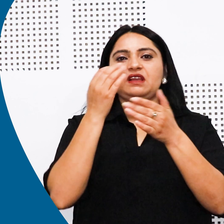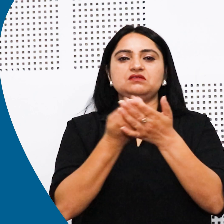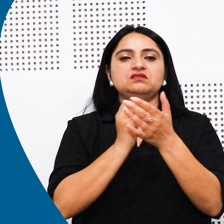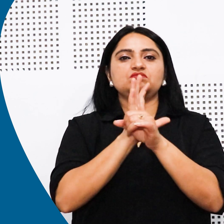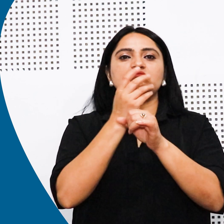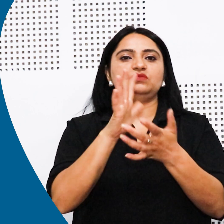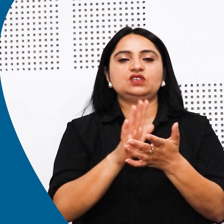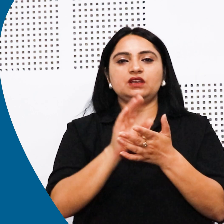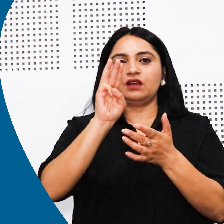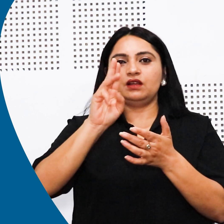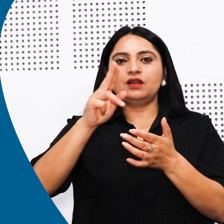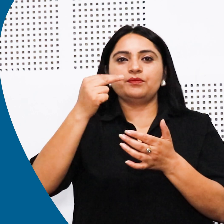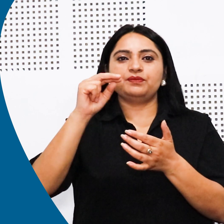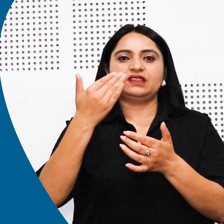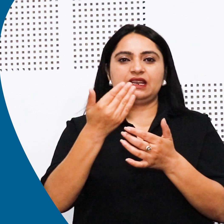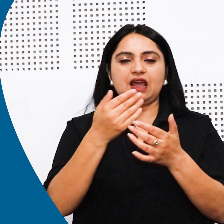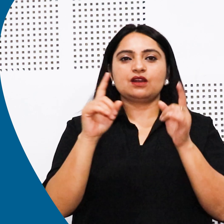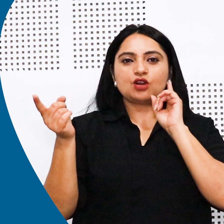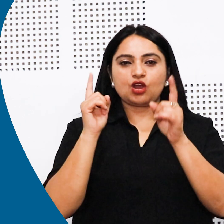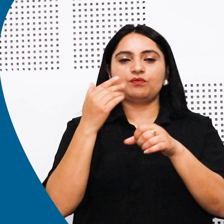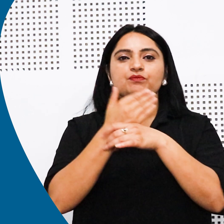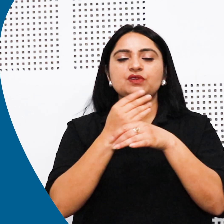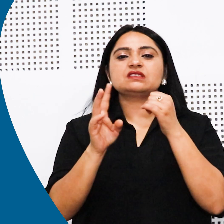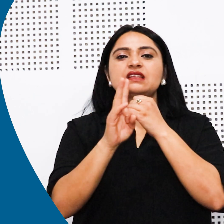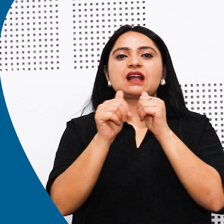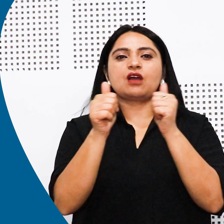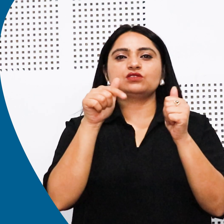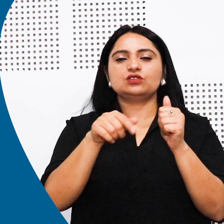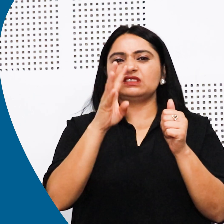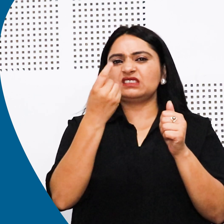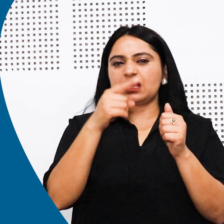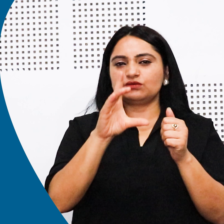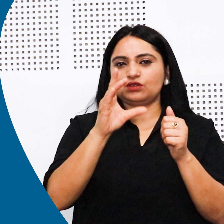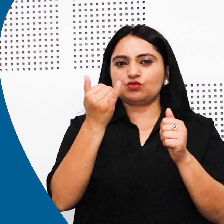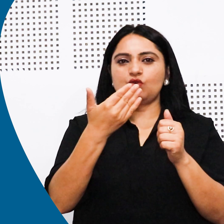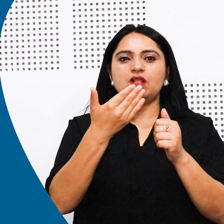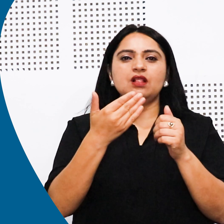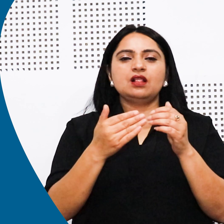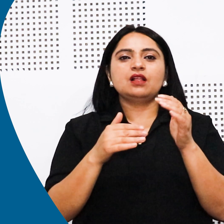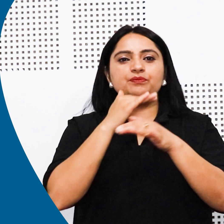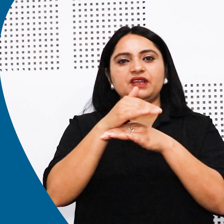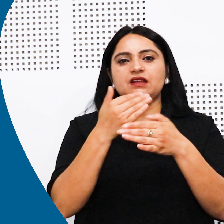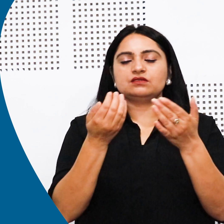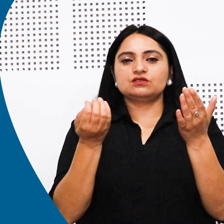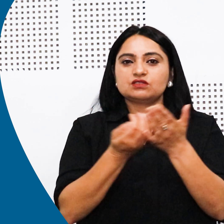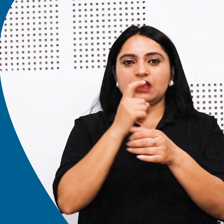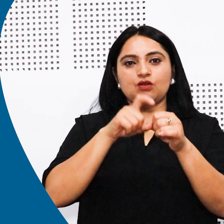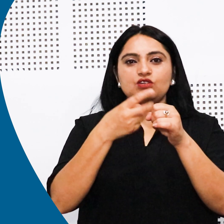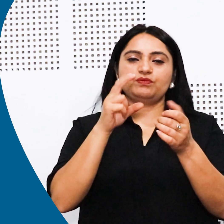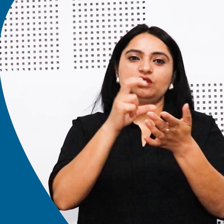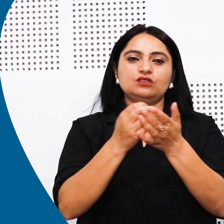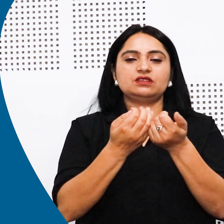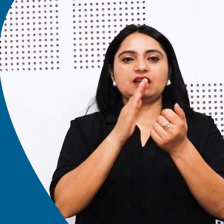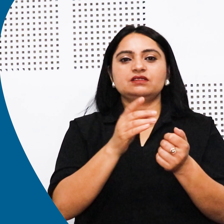छैनन्। मिथिला नगरपालिकाको प्रशासन शाखाका अनुसार हालसम्म 40वटा टोल विकास संस्था गठन भई दर्ता गरिएको छ। आर्थिक